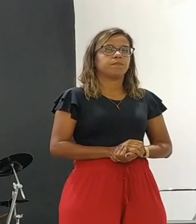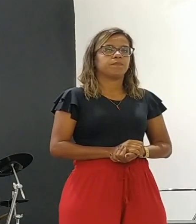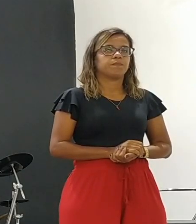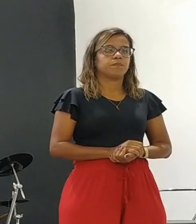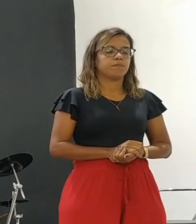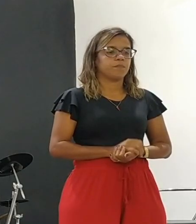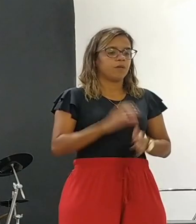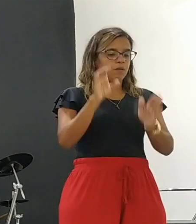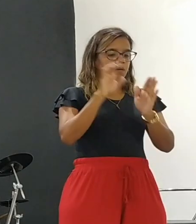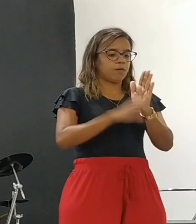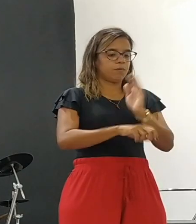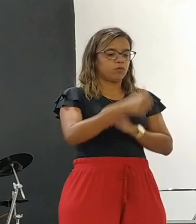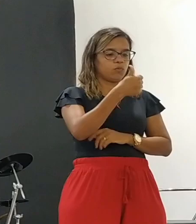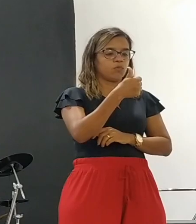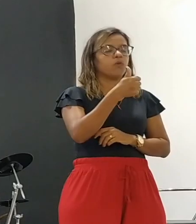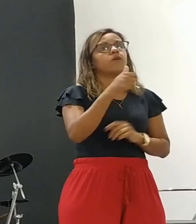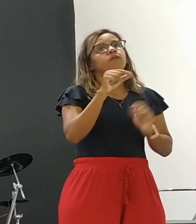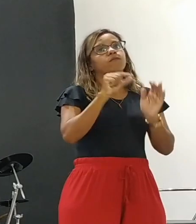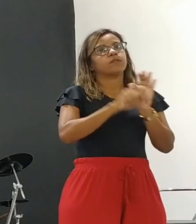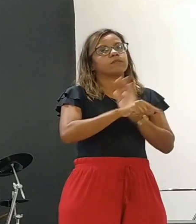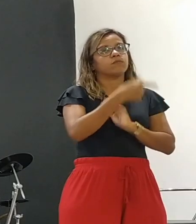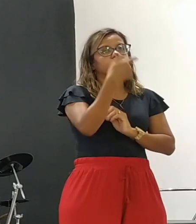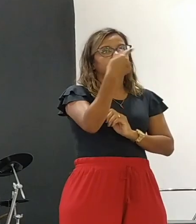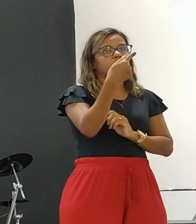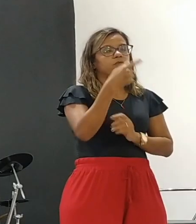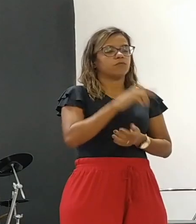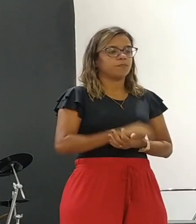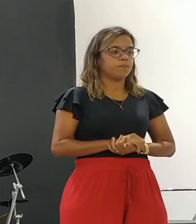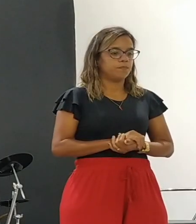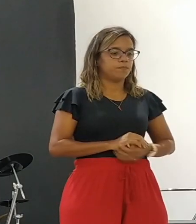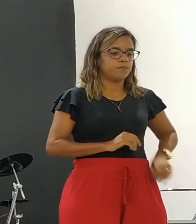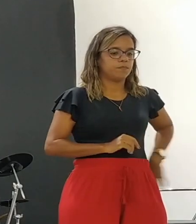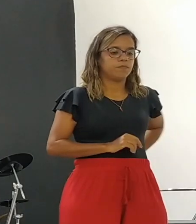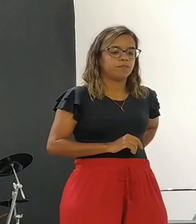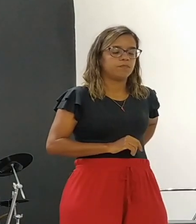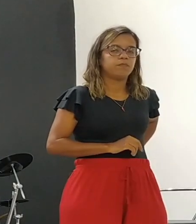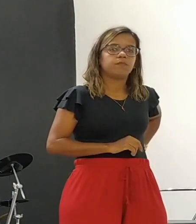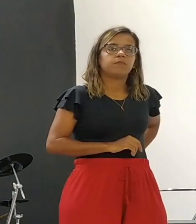Primeira carta de João capítulo 1, versículo 7.